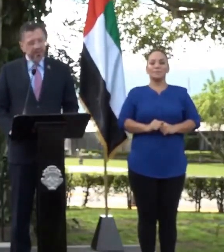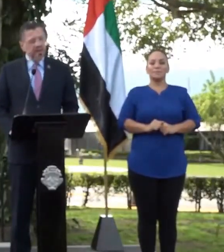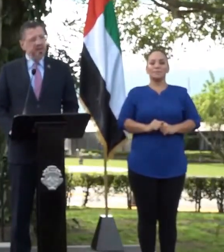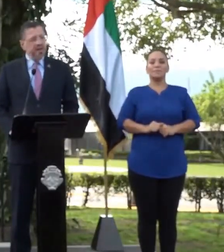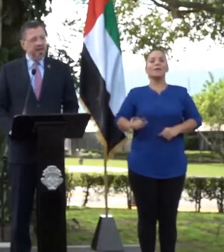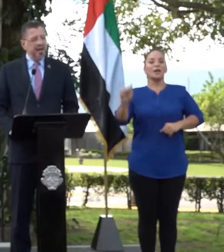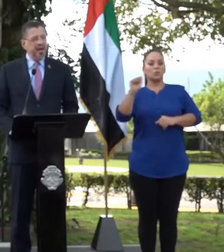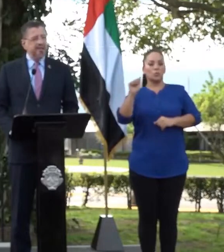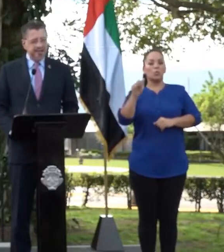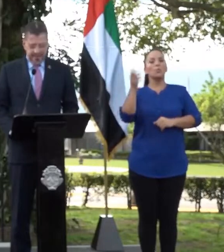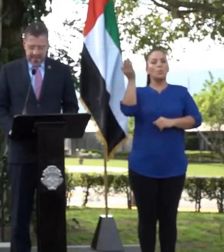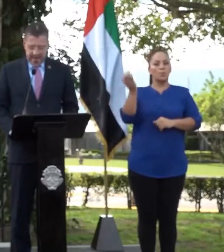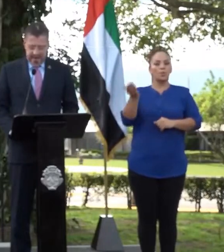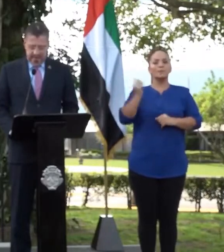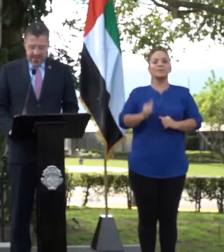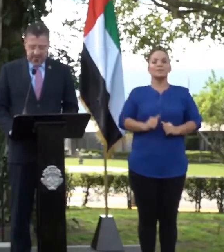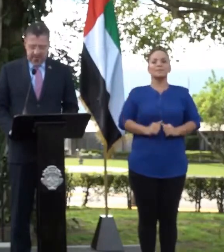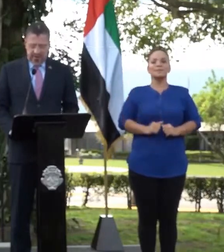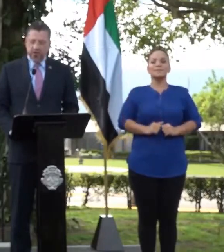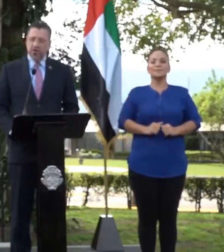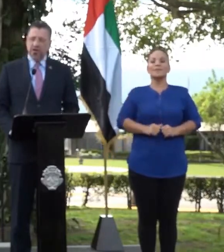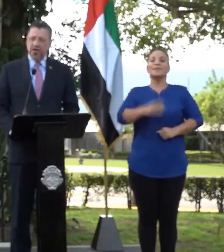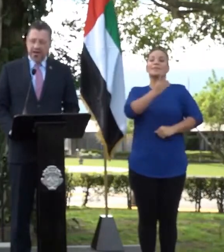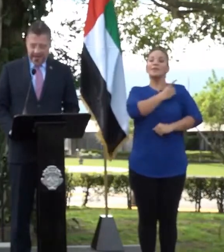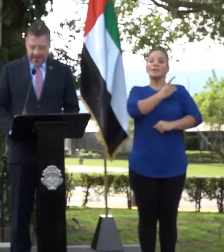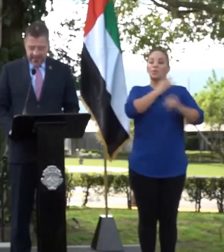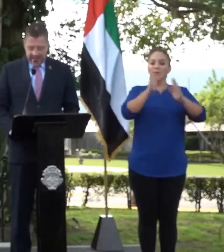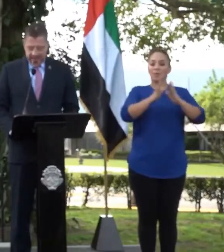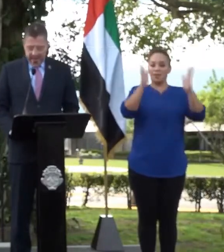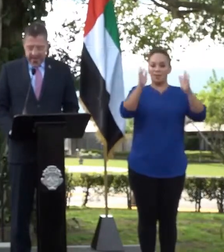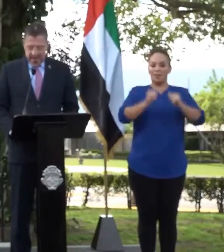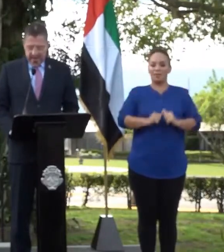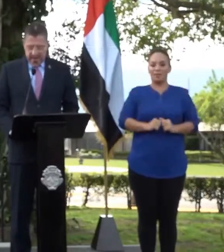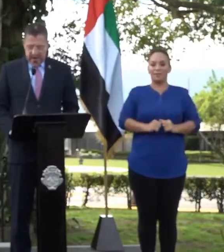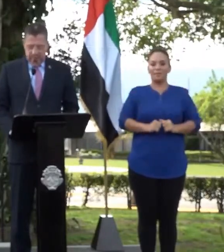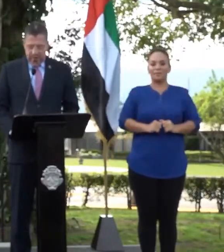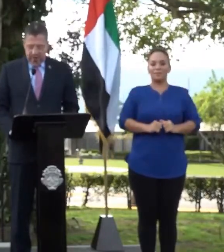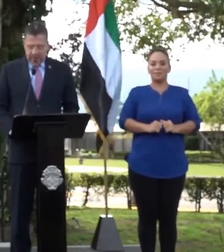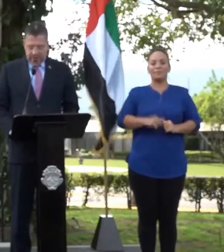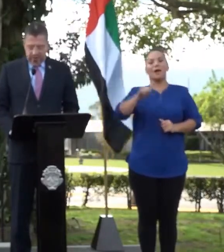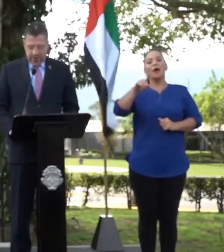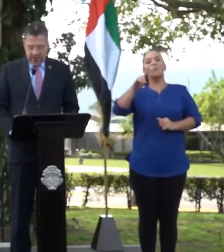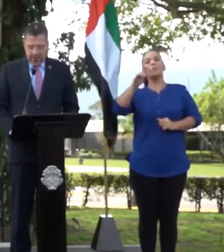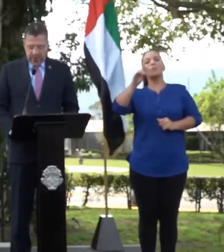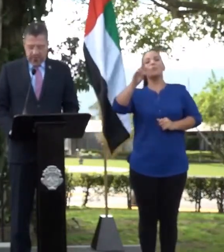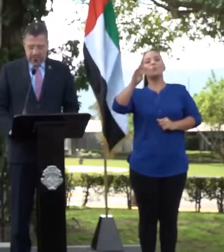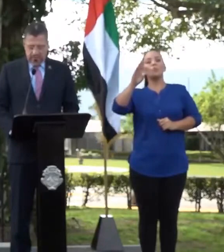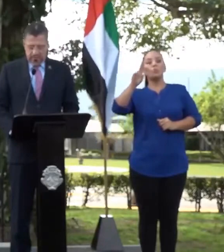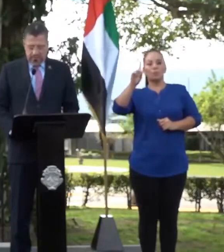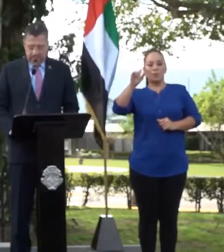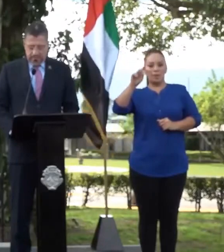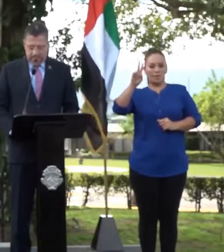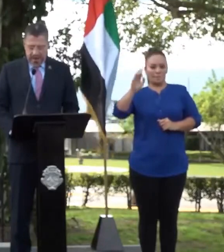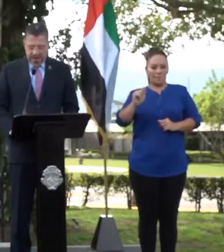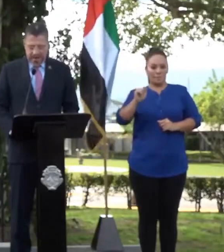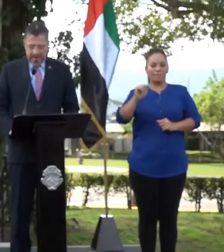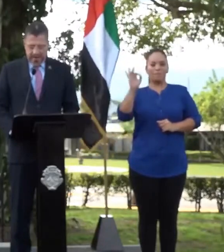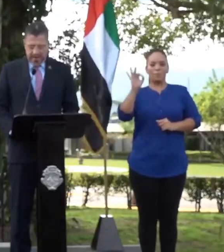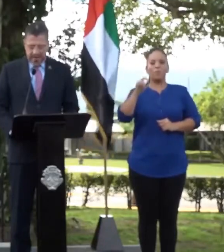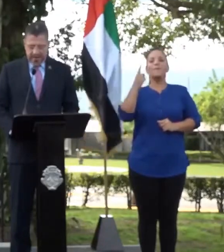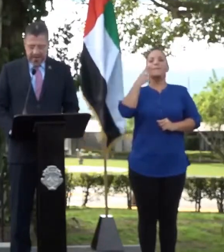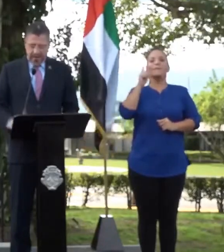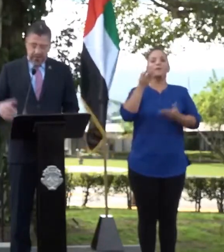Al-Suwaidi, quien es nada menos que el director general del Abu Dhabi Fund